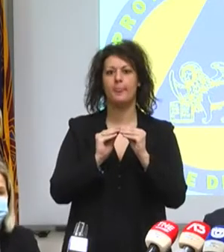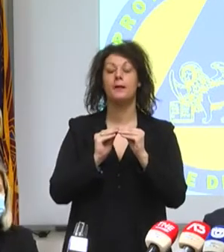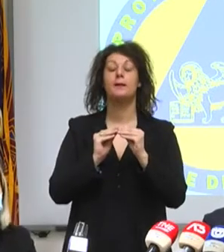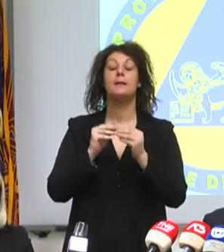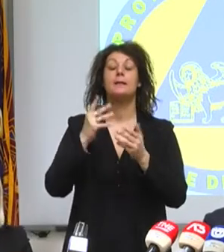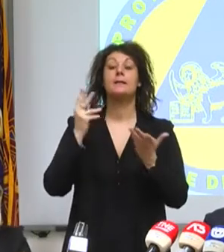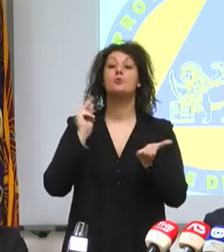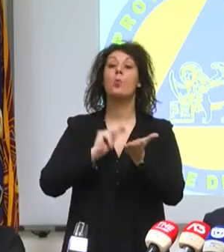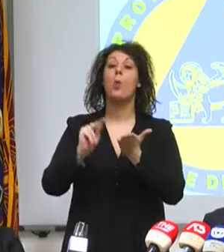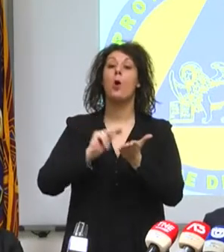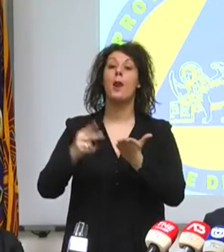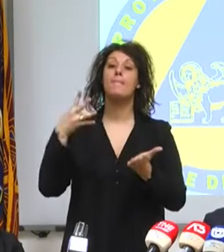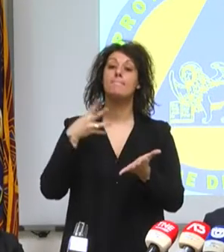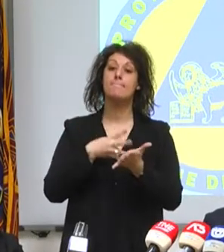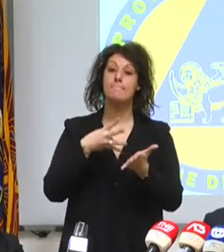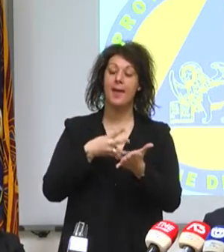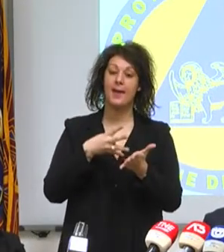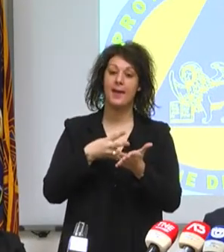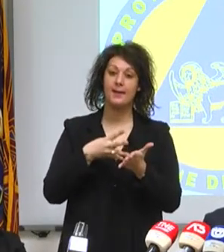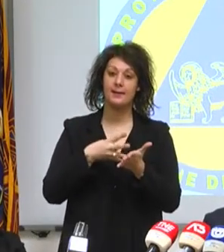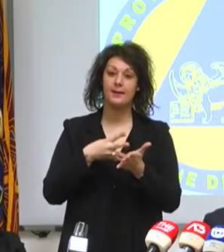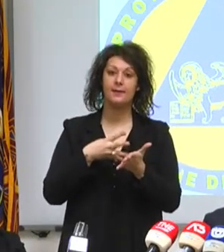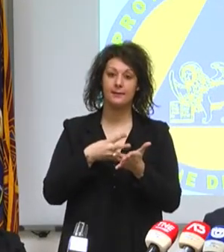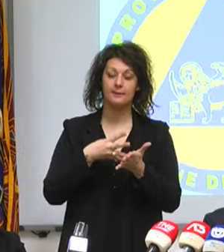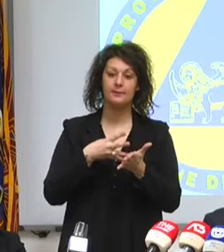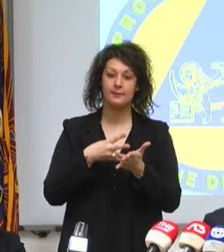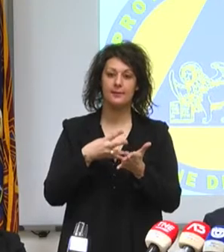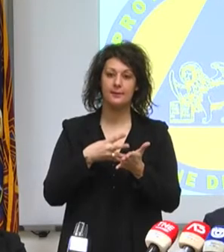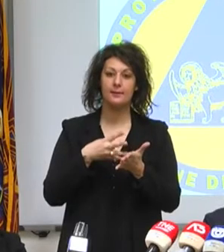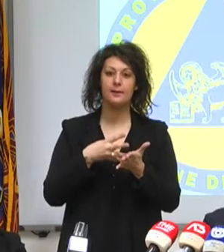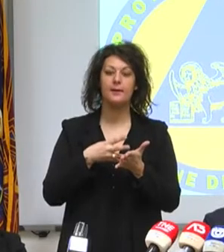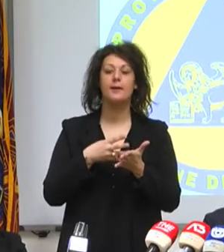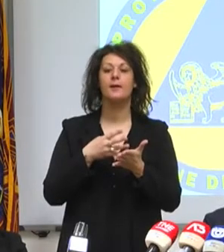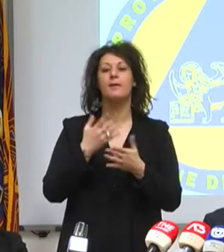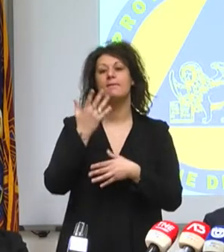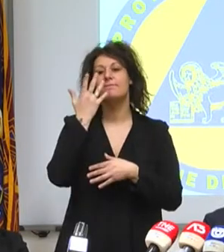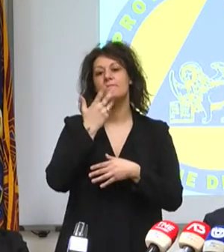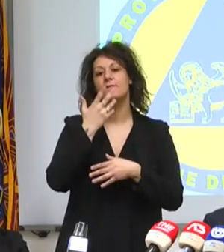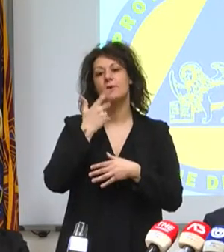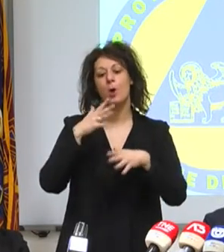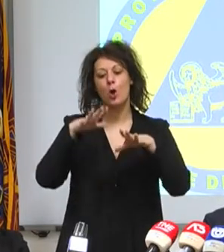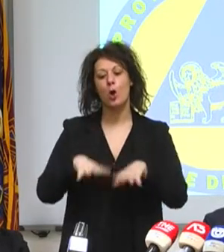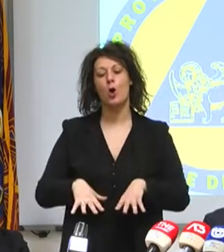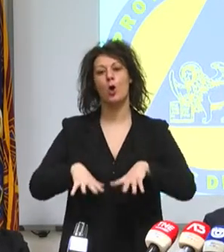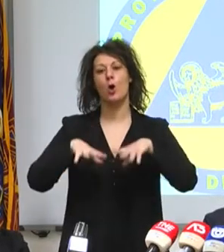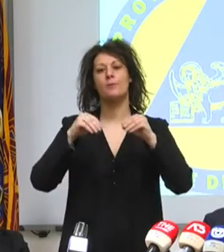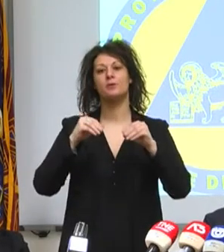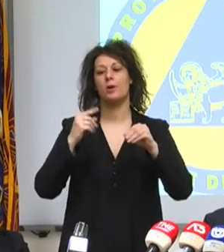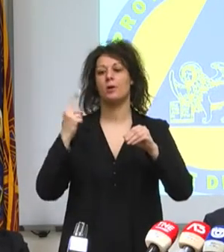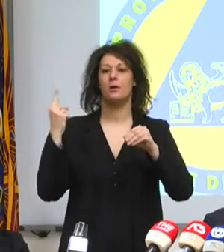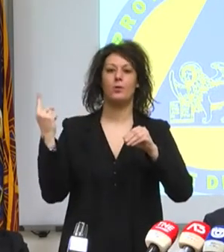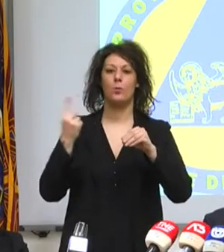di approfittare di cominciare con il tutor nel con l'autosomministrazione guidate